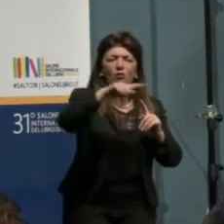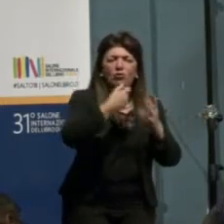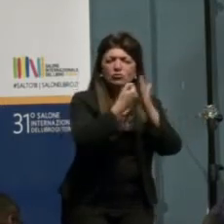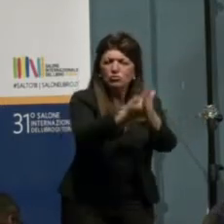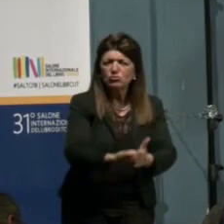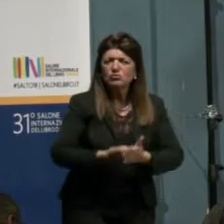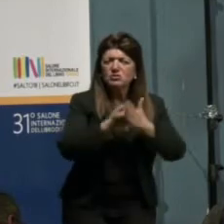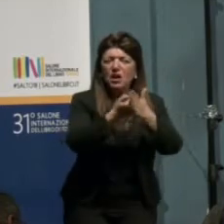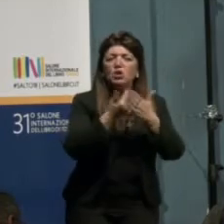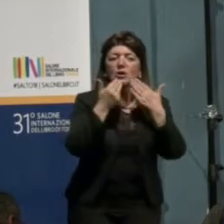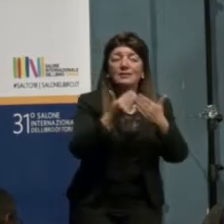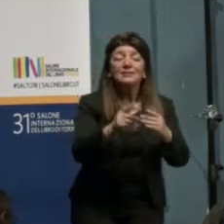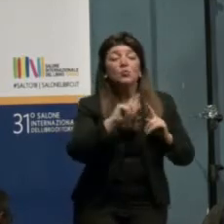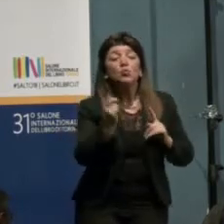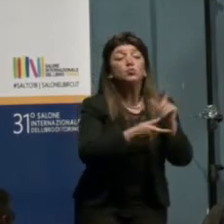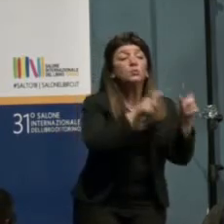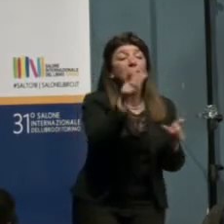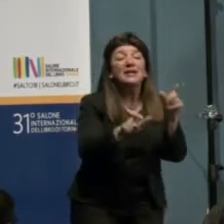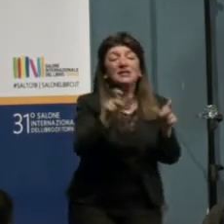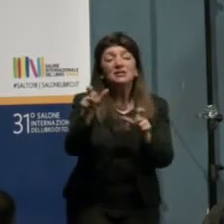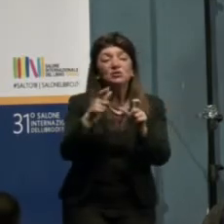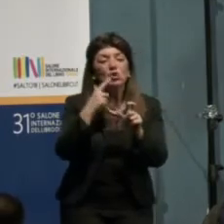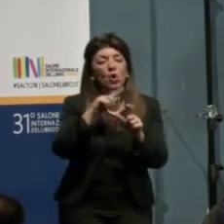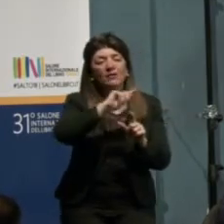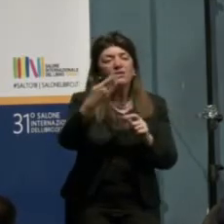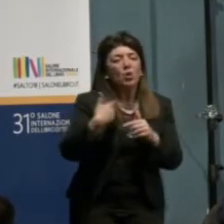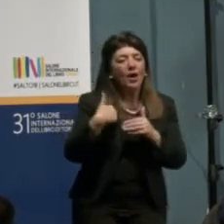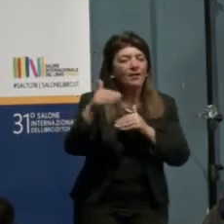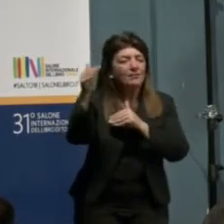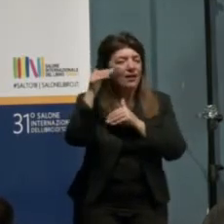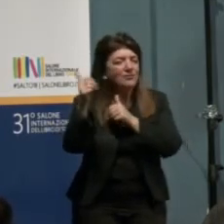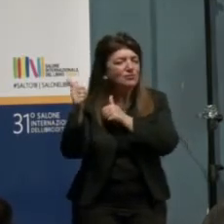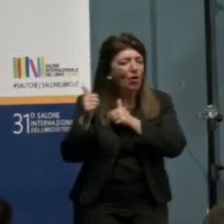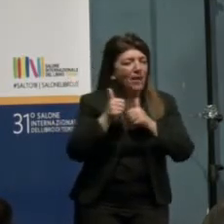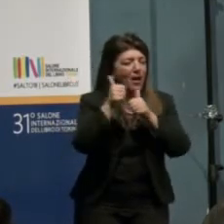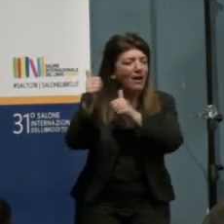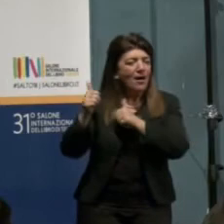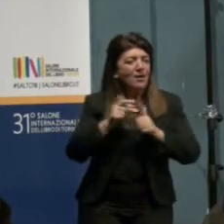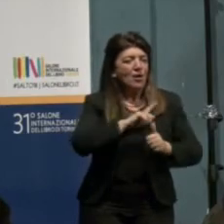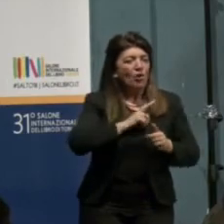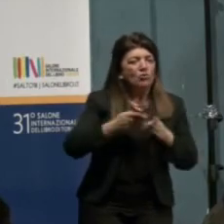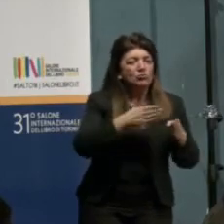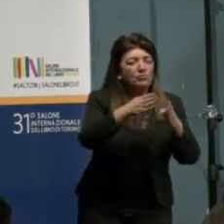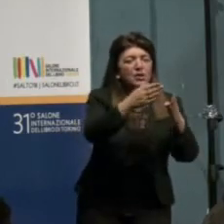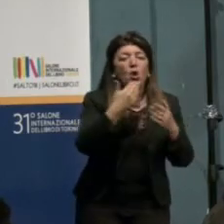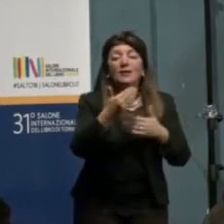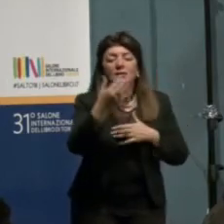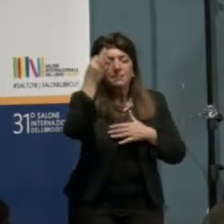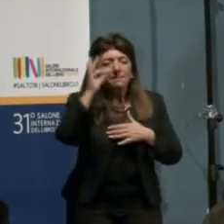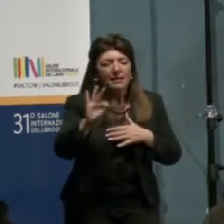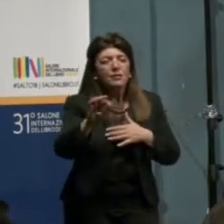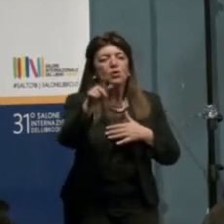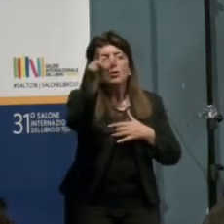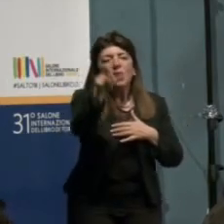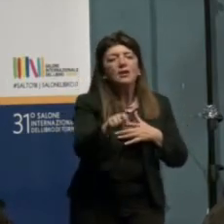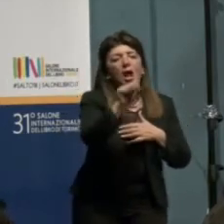naturalmente grazie a tutte le persone che ci hanno seguito lungo tutto il nostro percorso e in particolare grazie ad alessandro